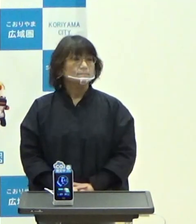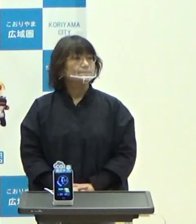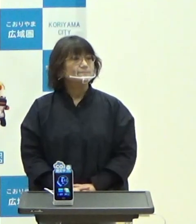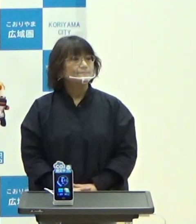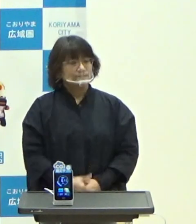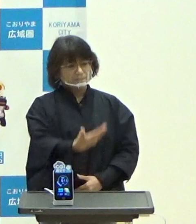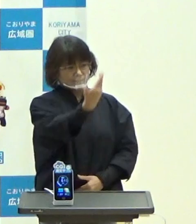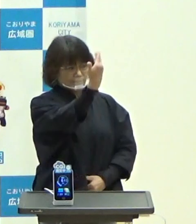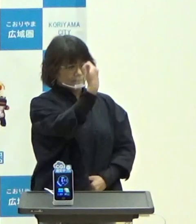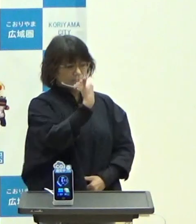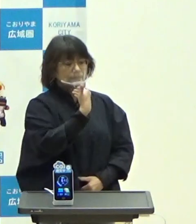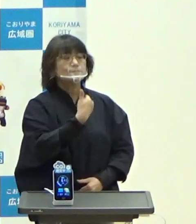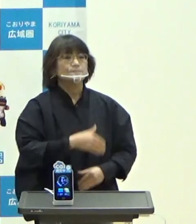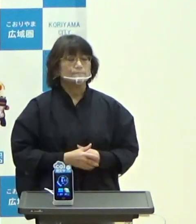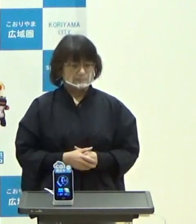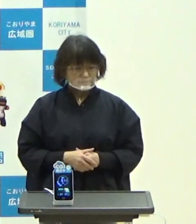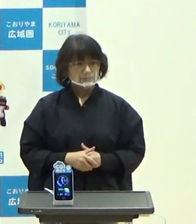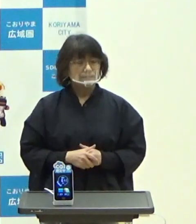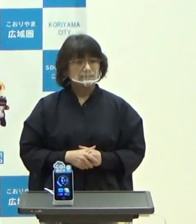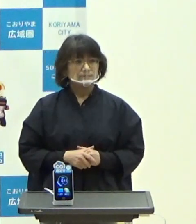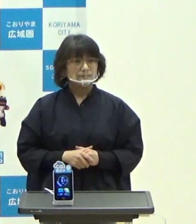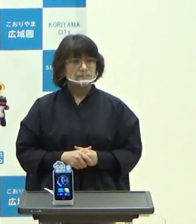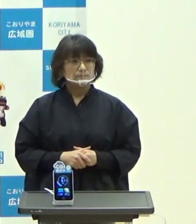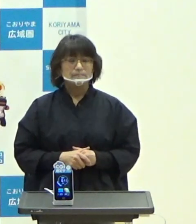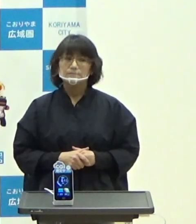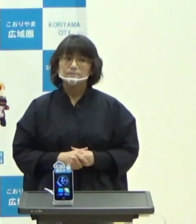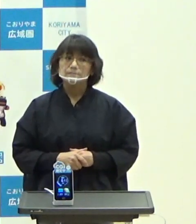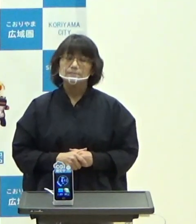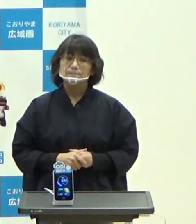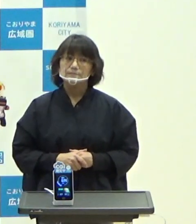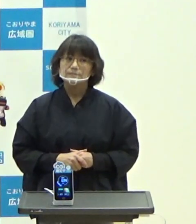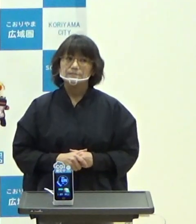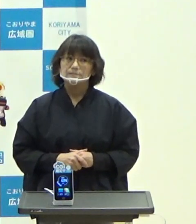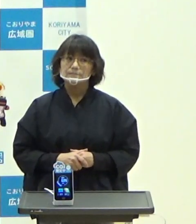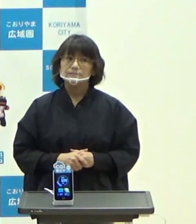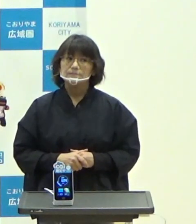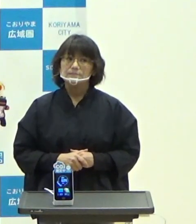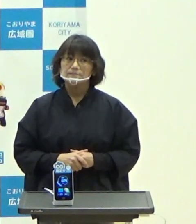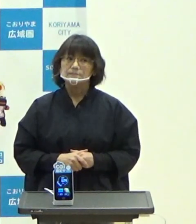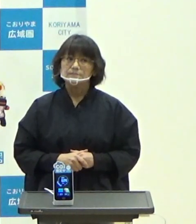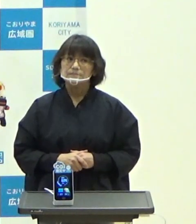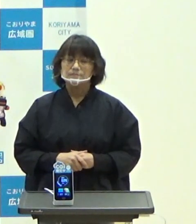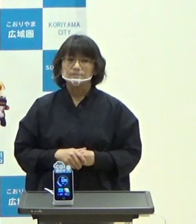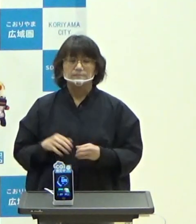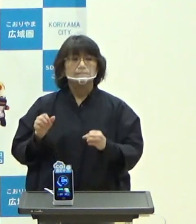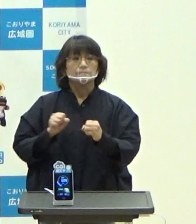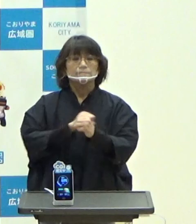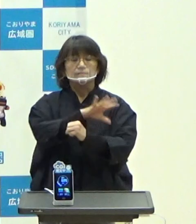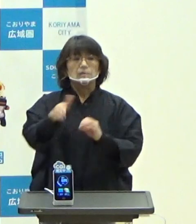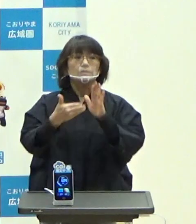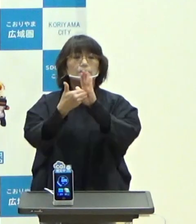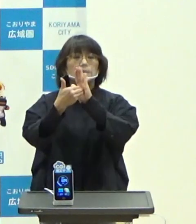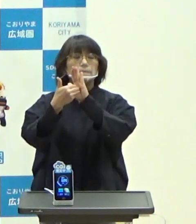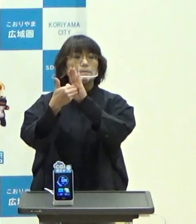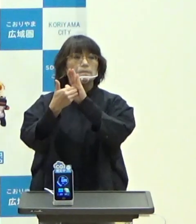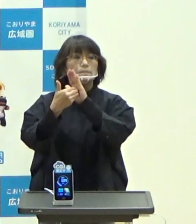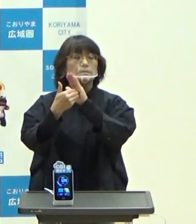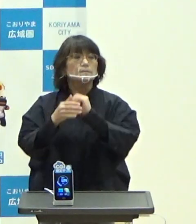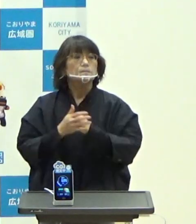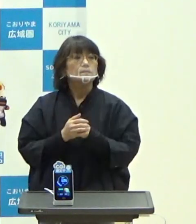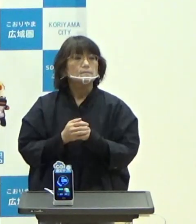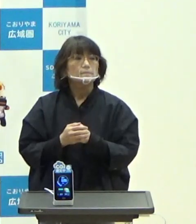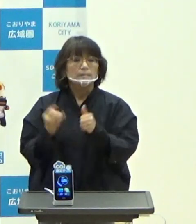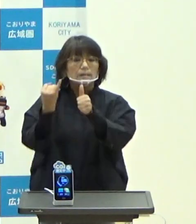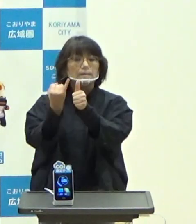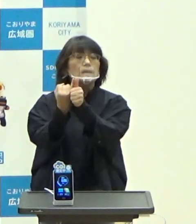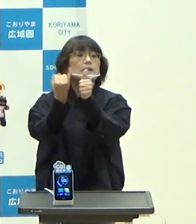毎日新聞の熊野です。よろしくお願いします。まずあのコロナ対策の離婚世帯等の特別